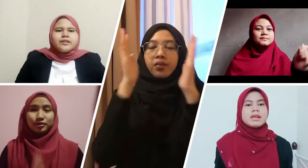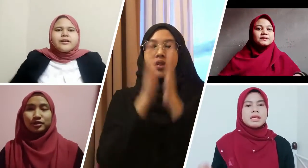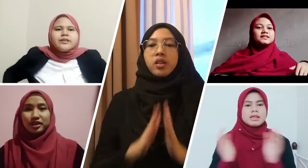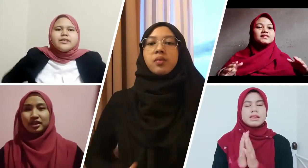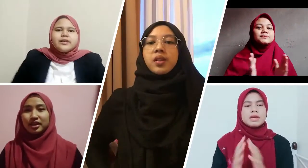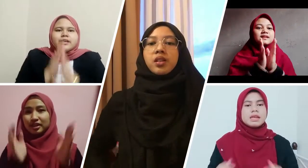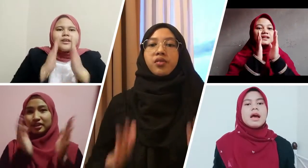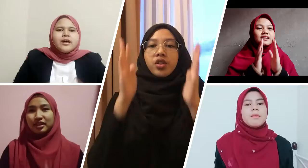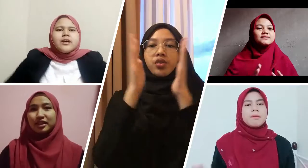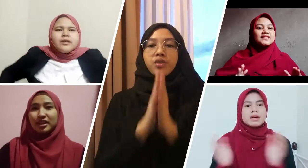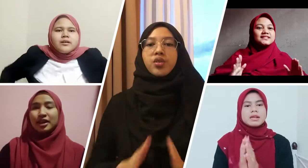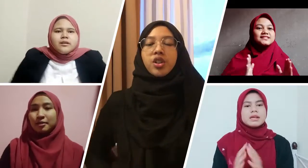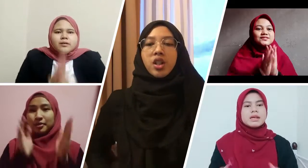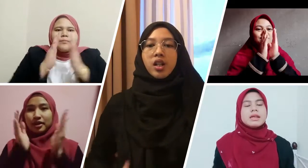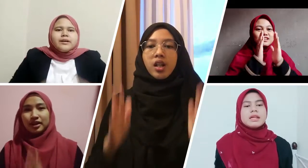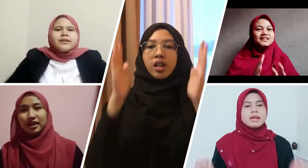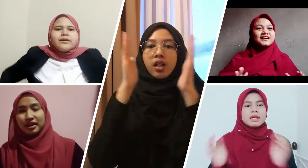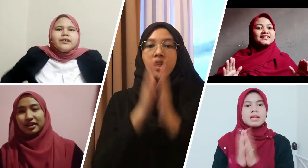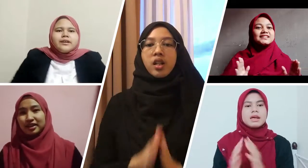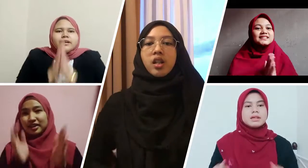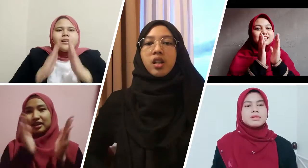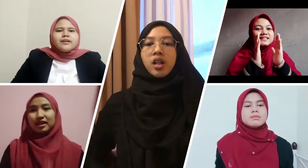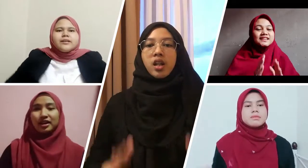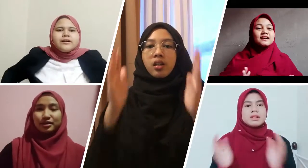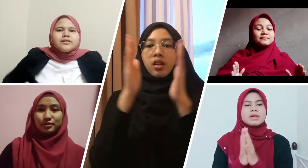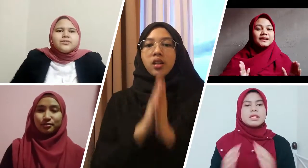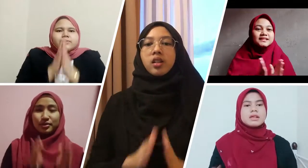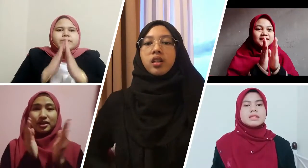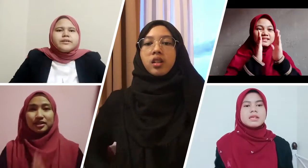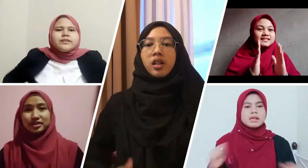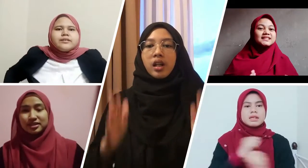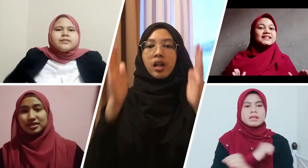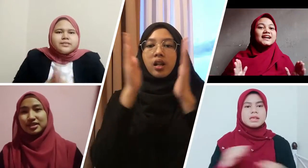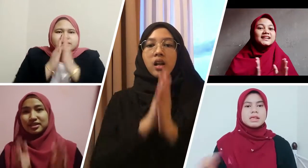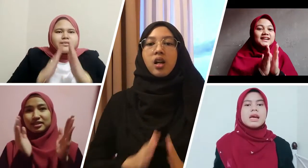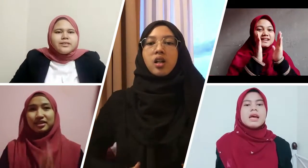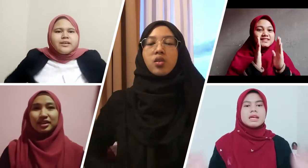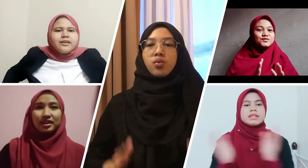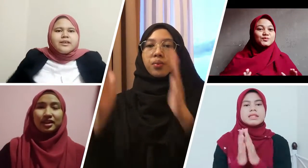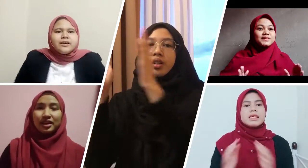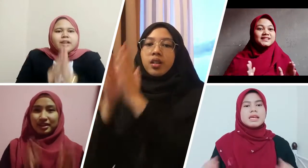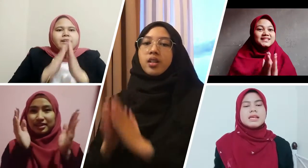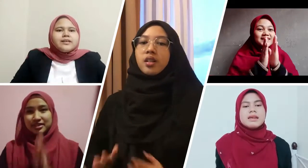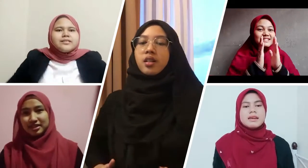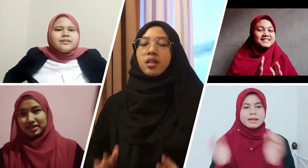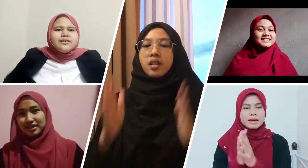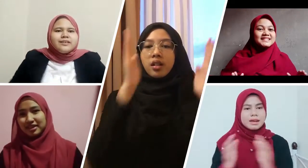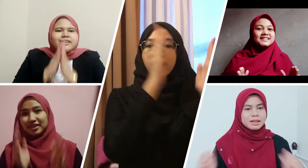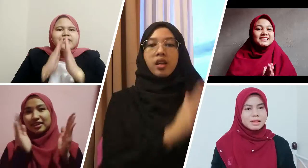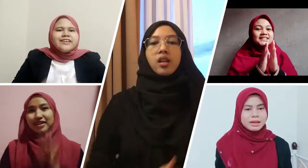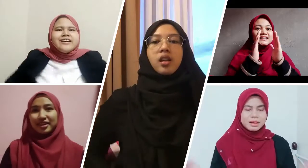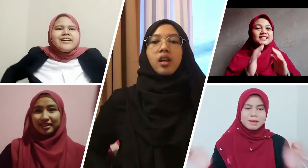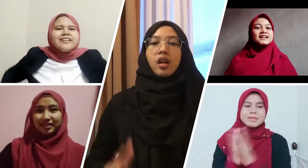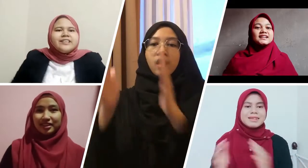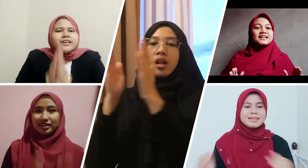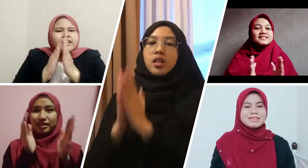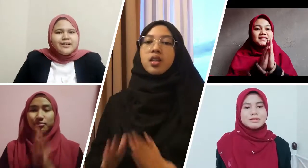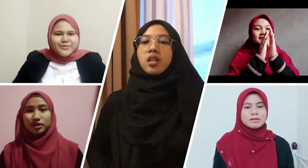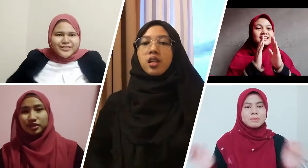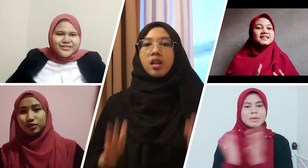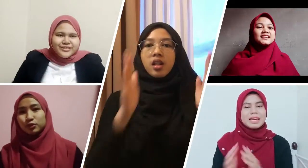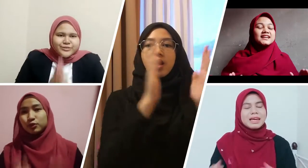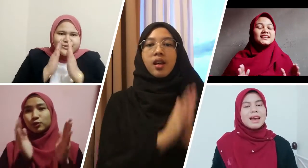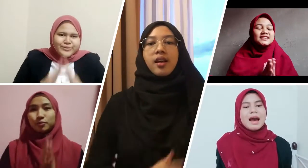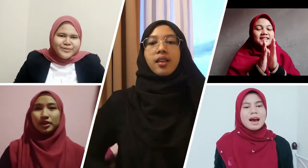tiba-tiba virus durjana ini, maka hilanglah sumber rezeki. Nasi kian